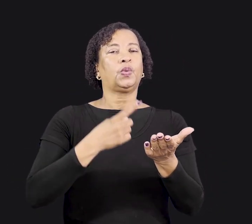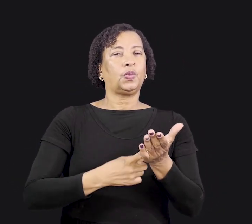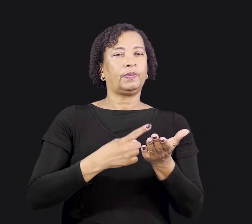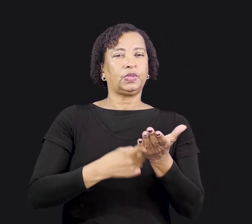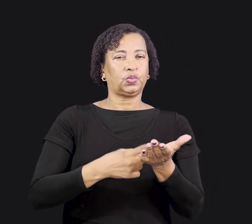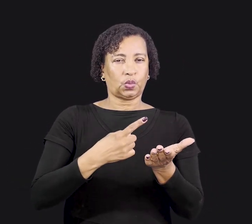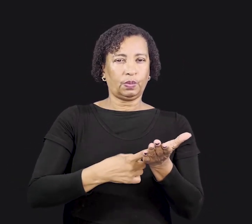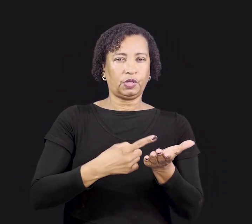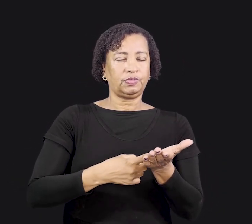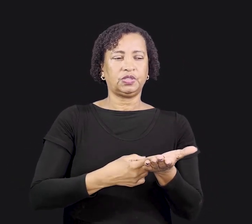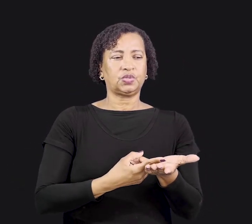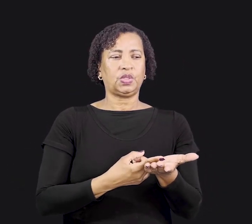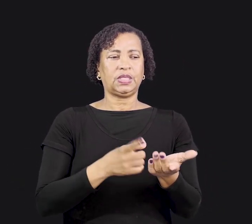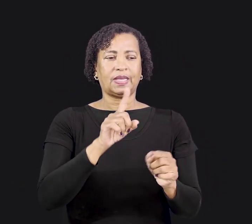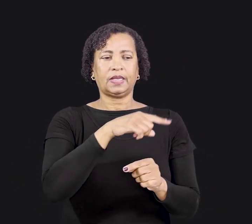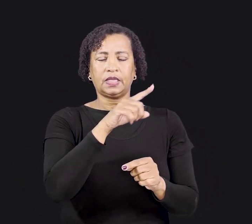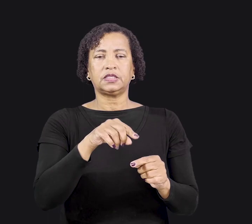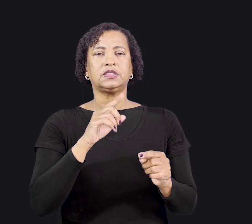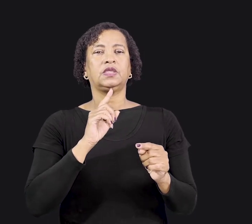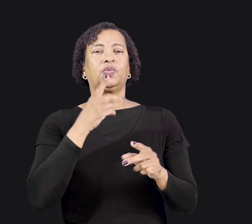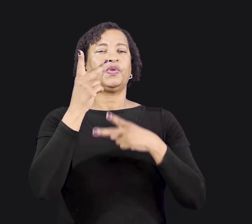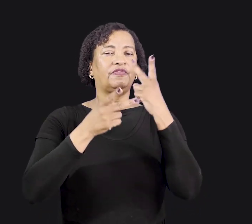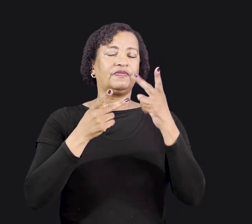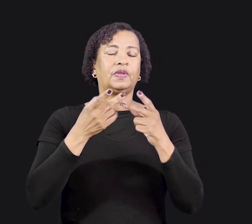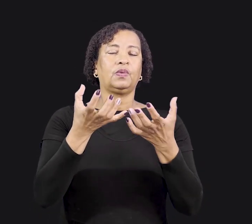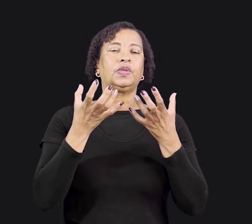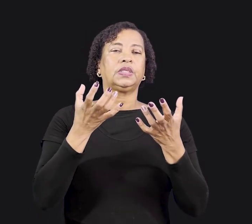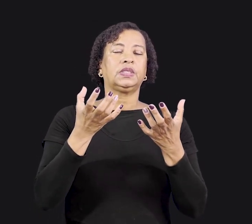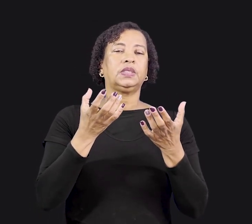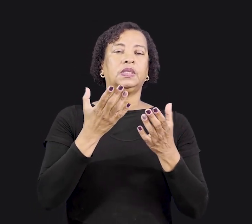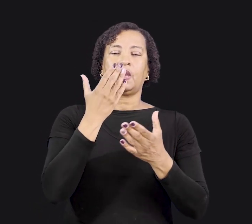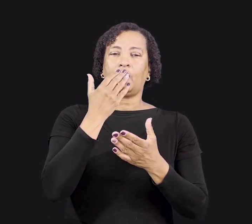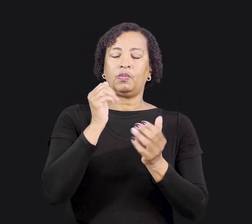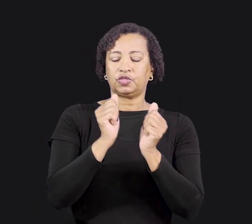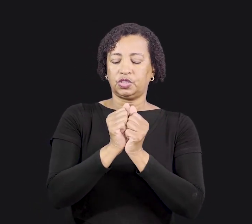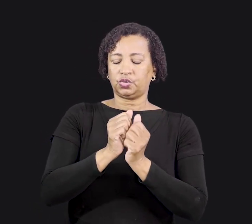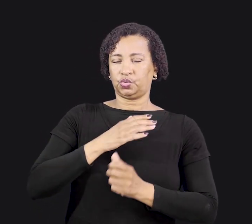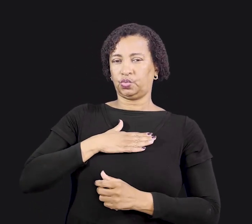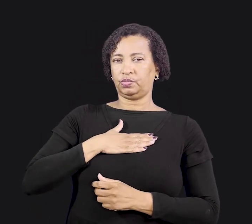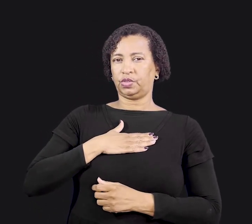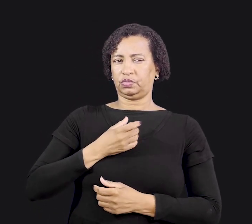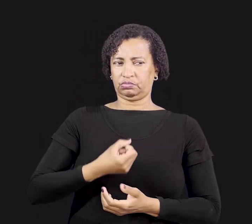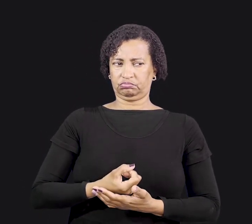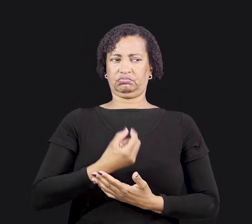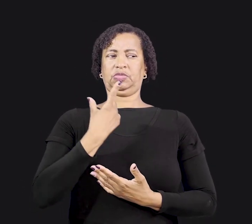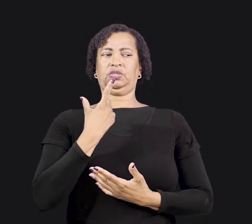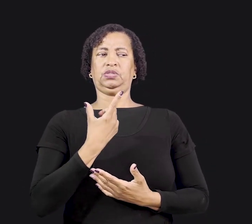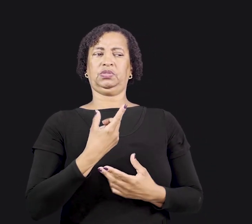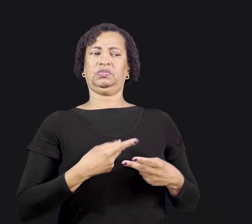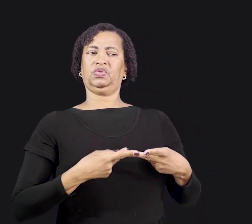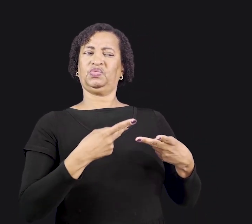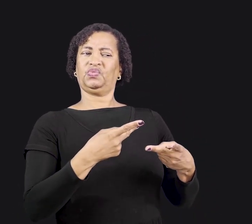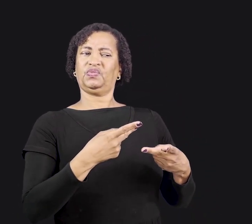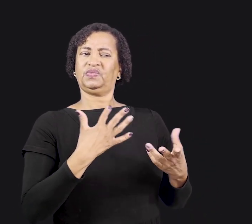importante compromisso e disse que queria almoçar comigo. Confesso que estranhei um pouco aquele convite e que fiquei meio